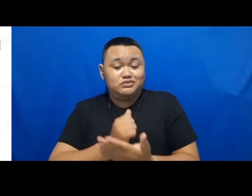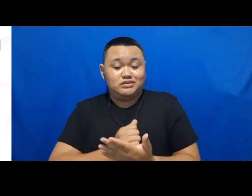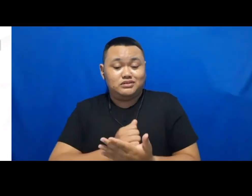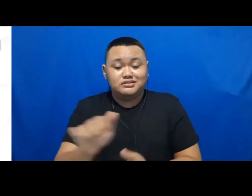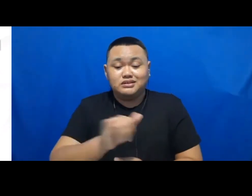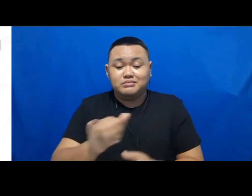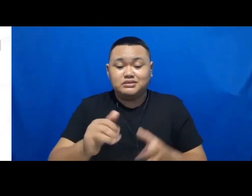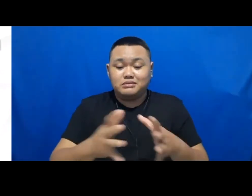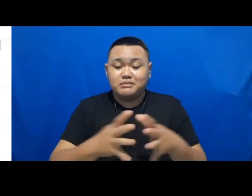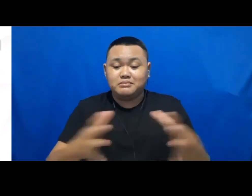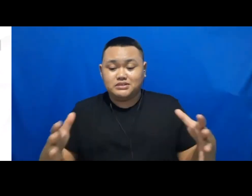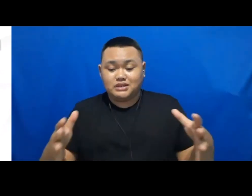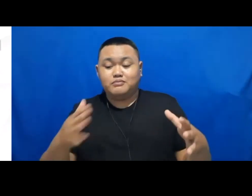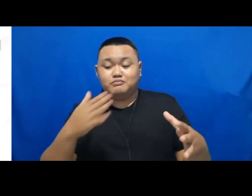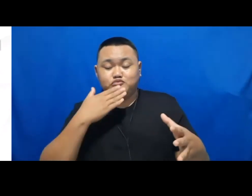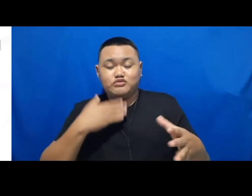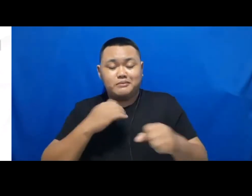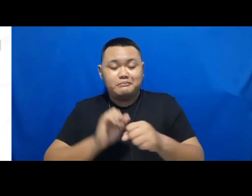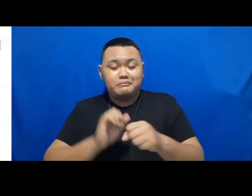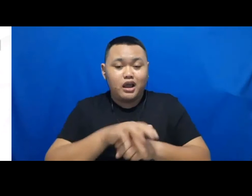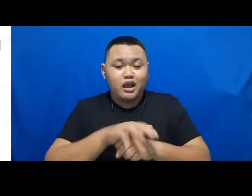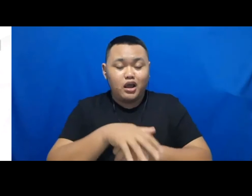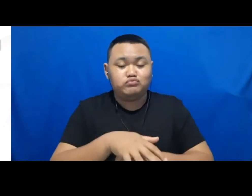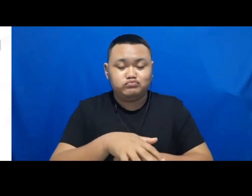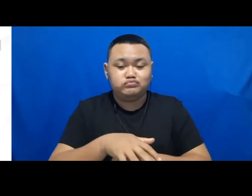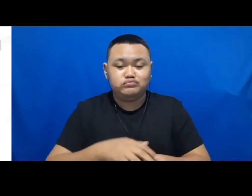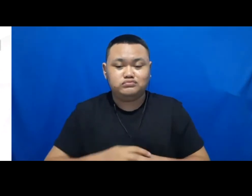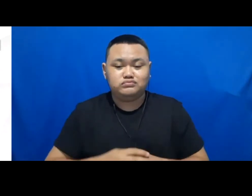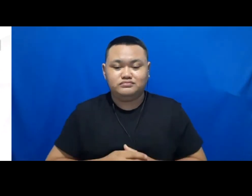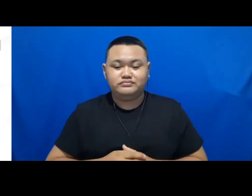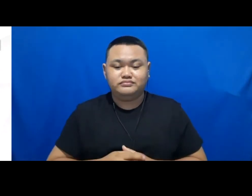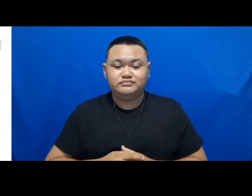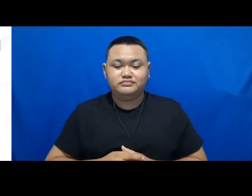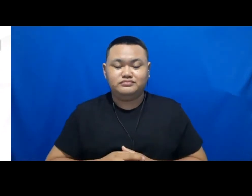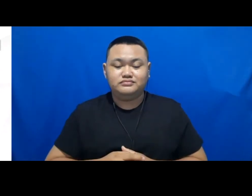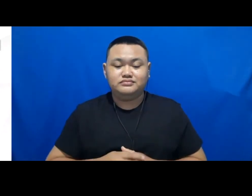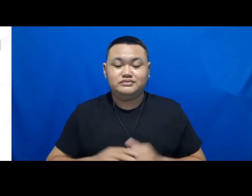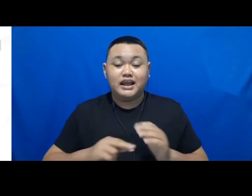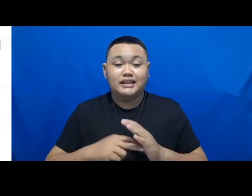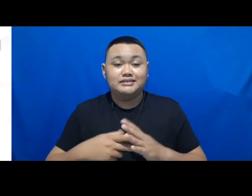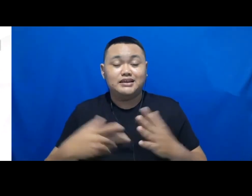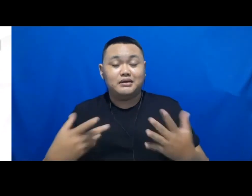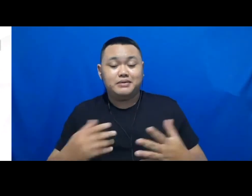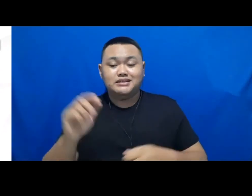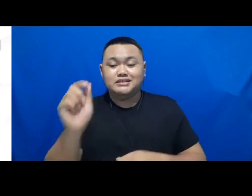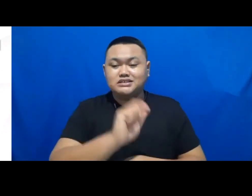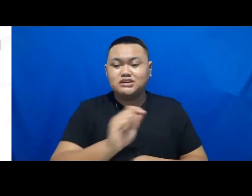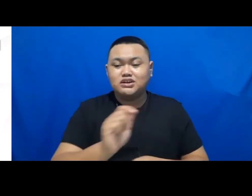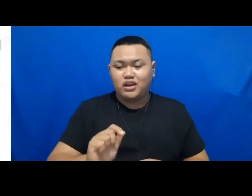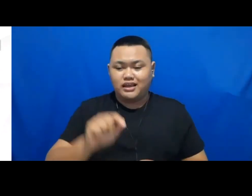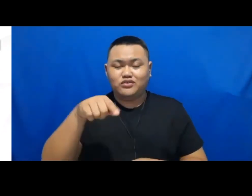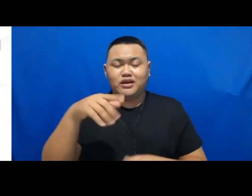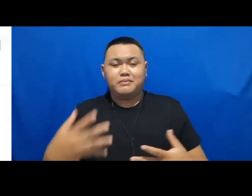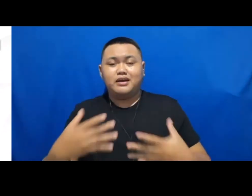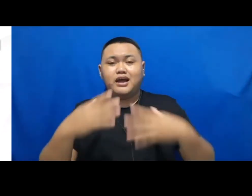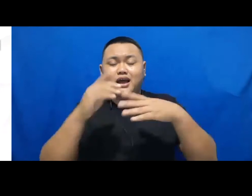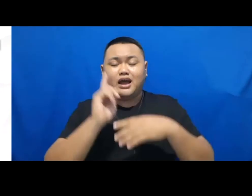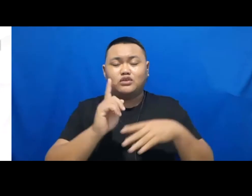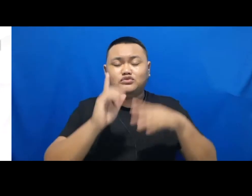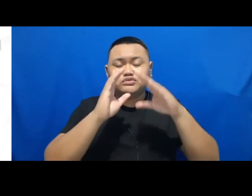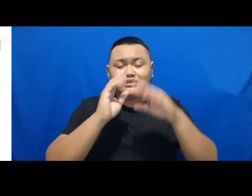kelihatan agak risih. Termasuk diantaranya kami mengharuskan kepada wali kelas bahwa